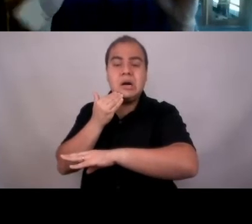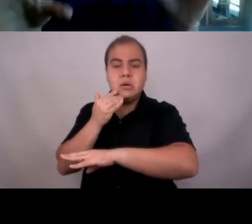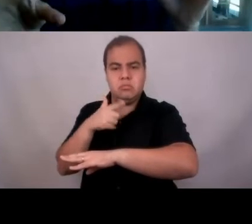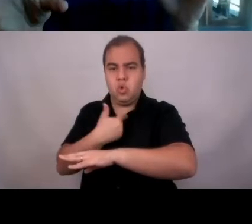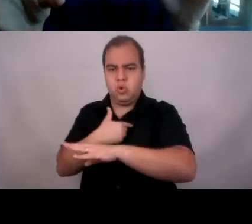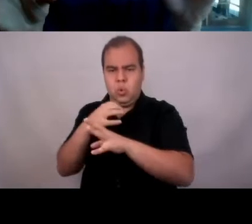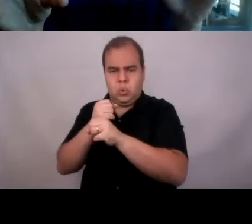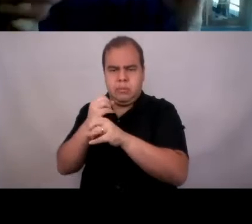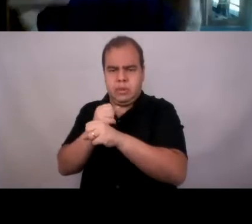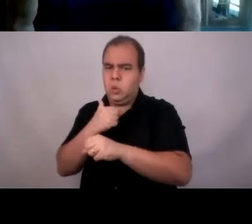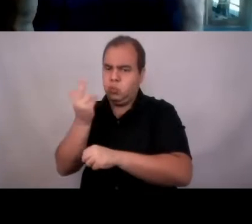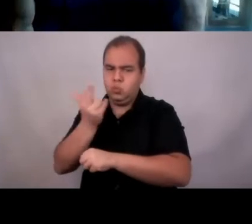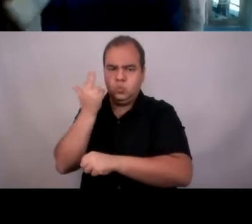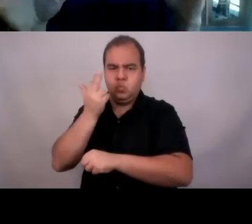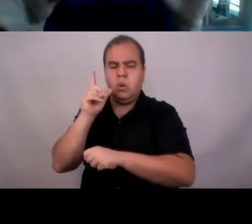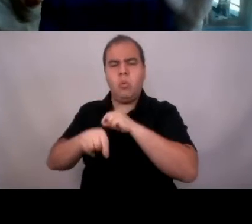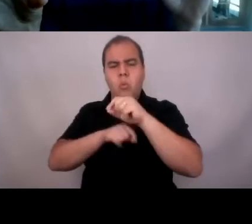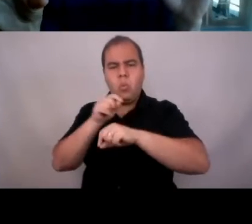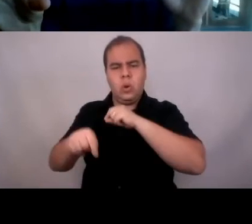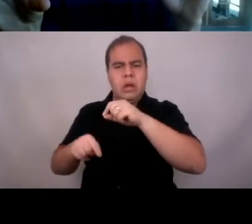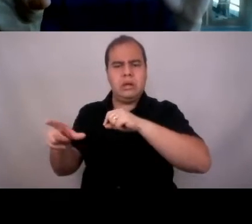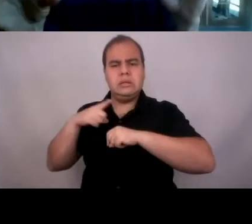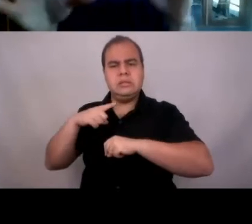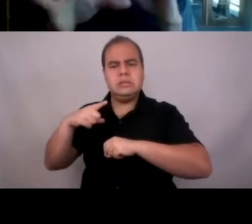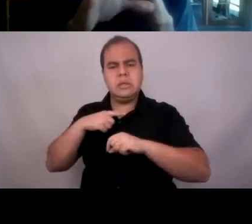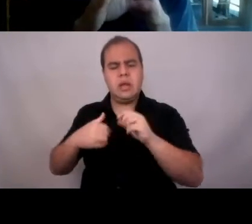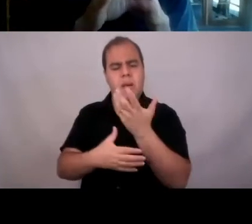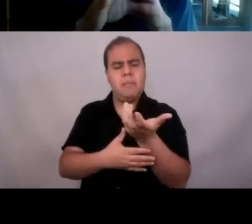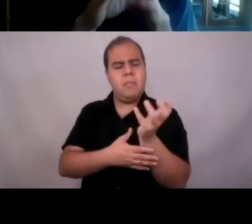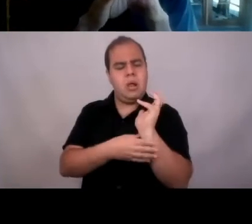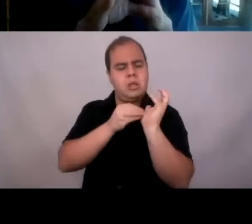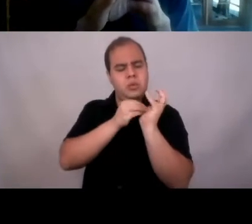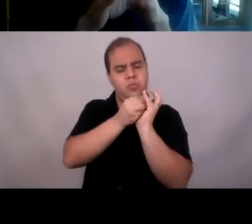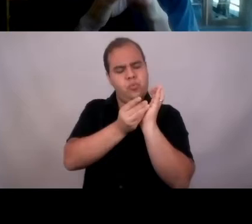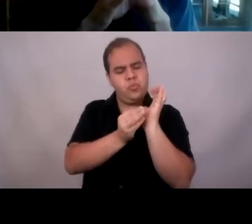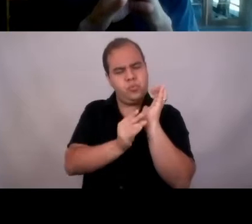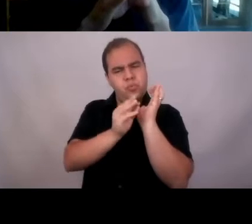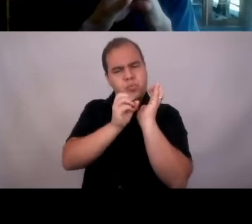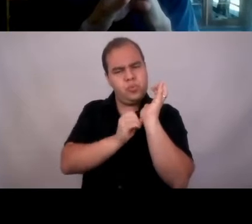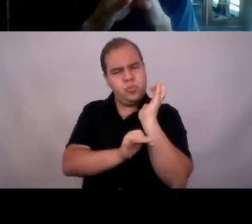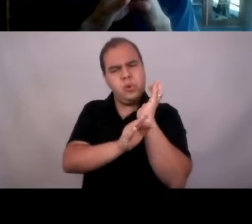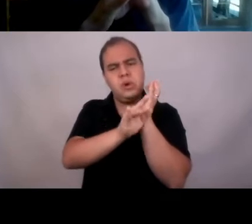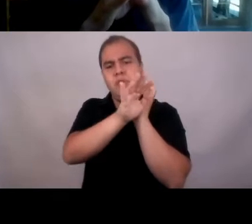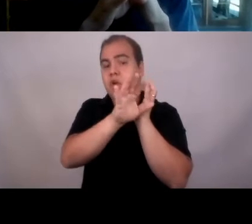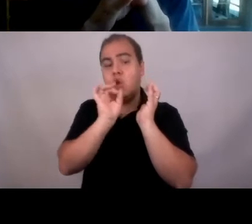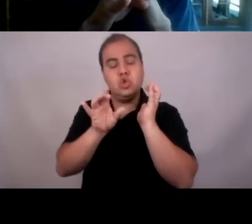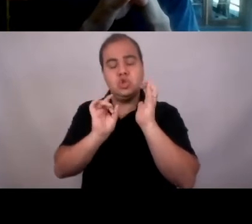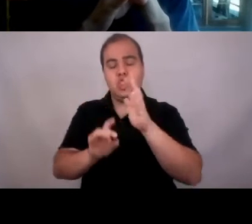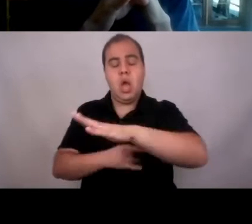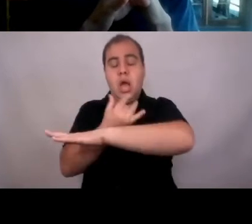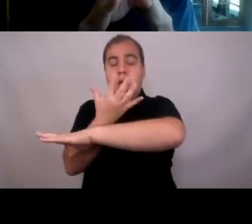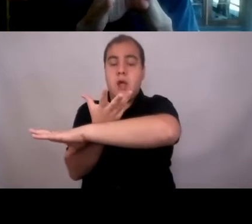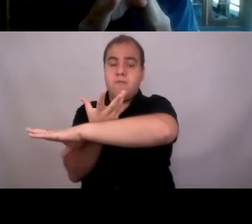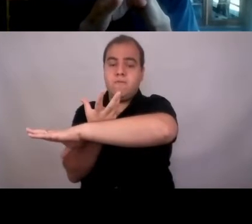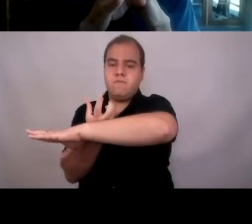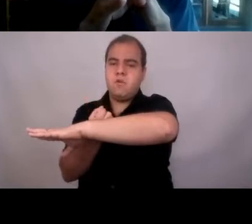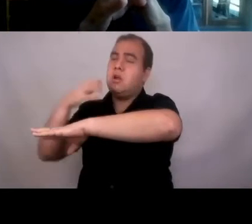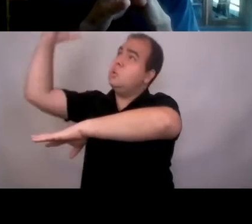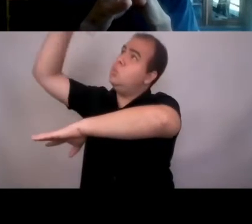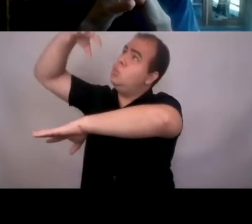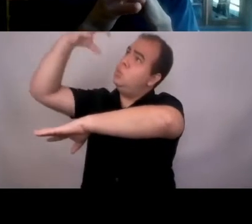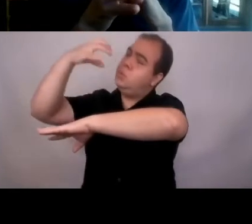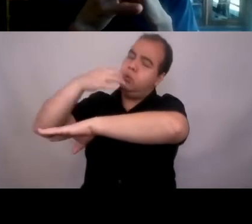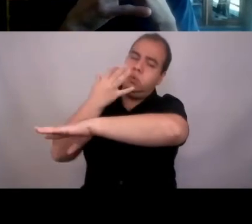nenhuma possibilidade de evapotranspiração das plantas. Eu só vou contar com a infiltração da água de chuva que